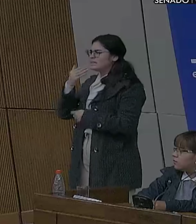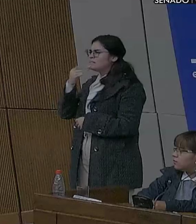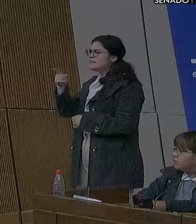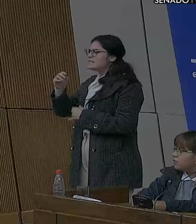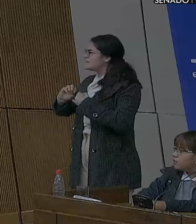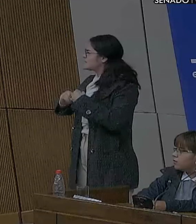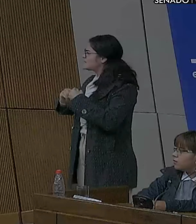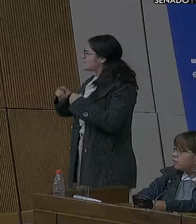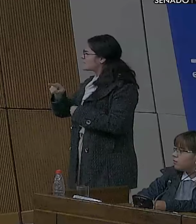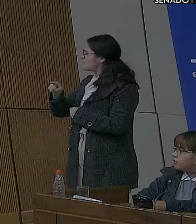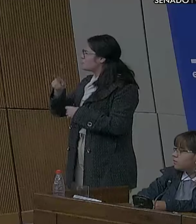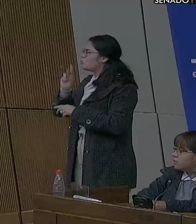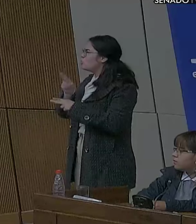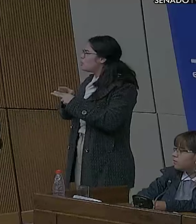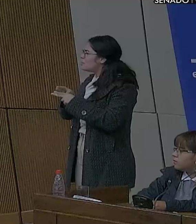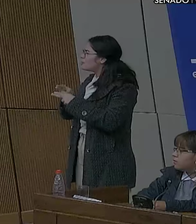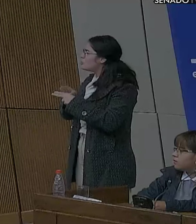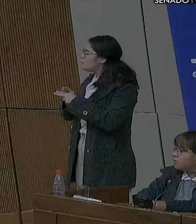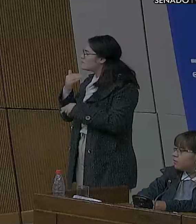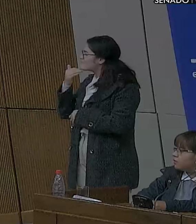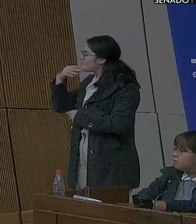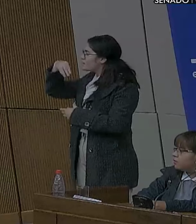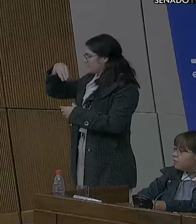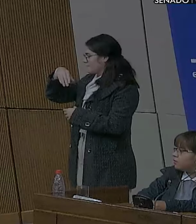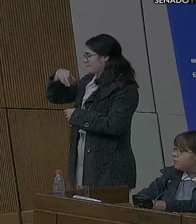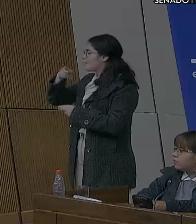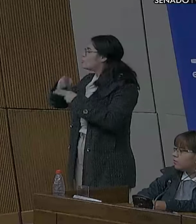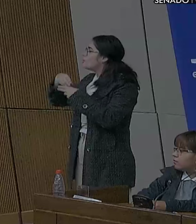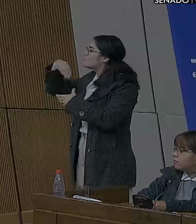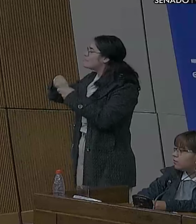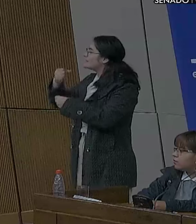hay personas incluidas en la oral, el señor César, por ejemplo.